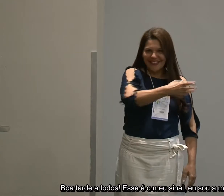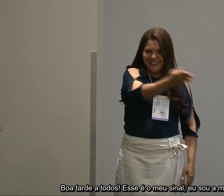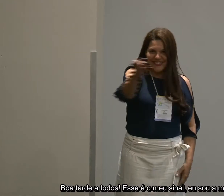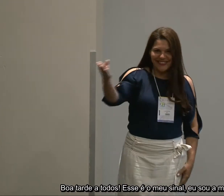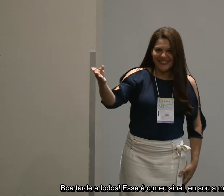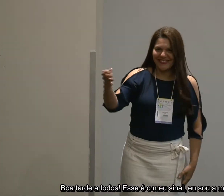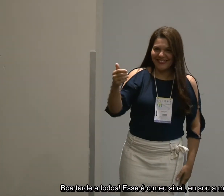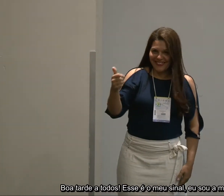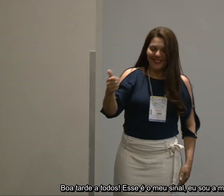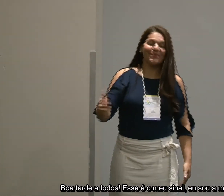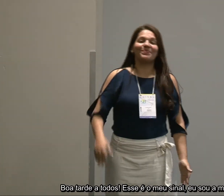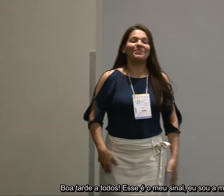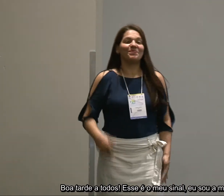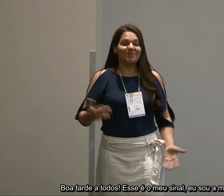Boa tarde a todos.